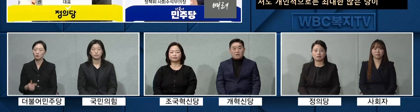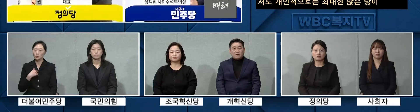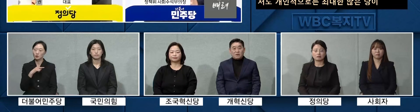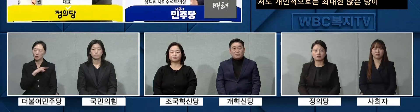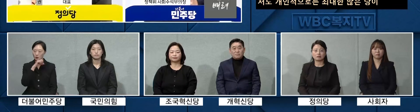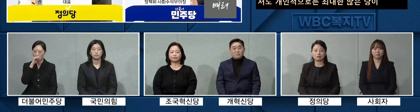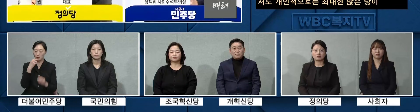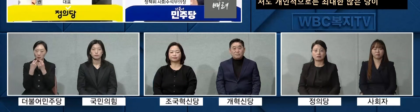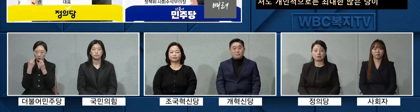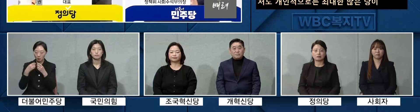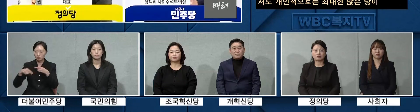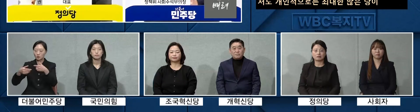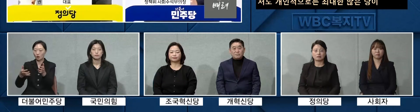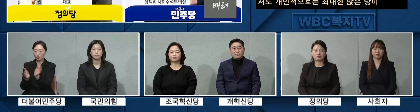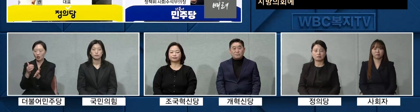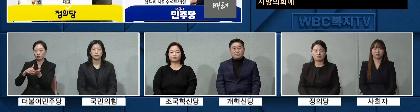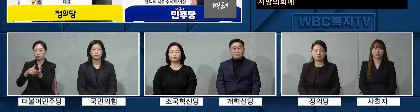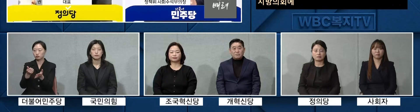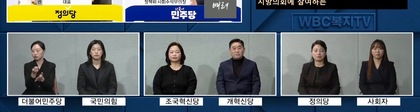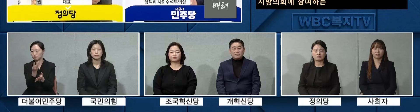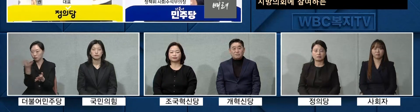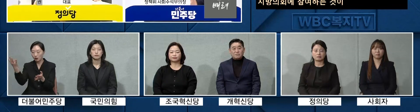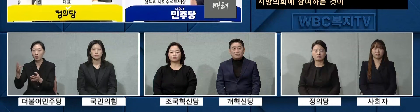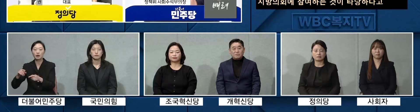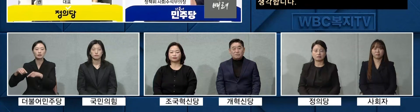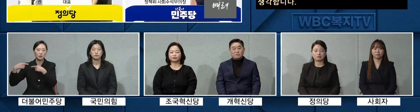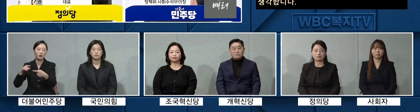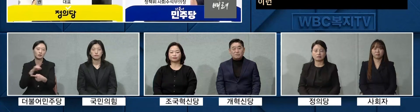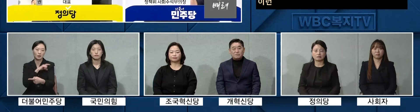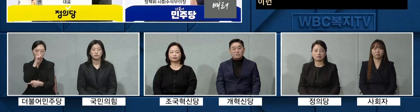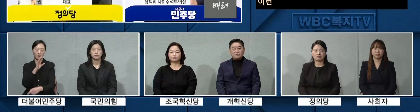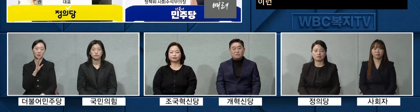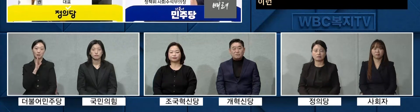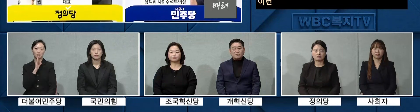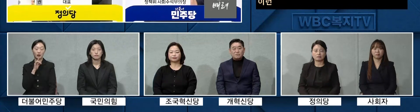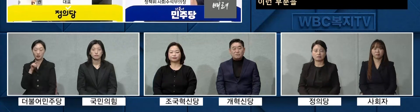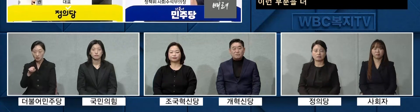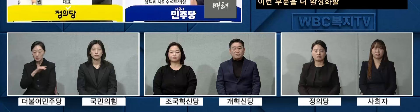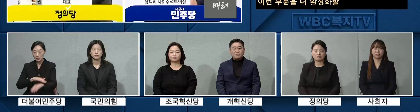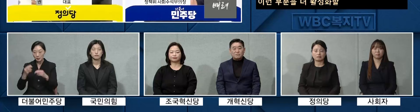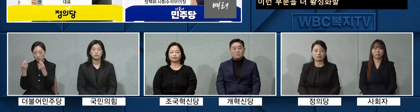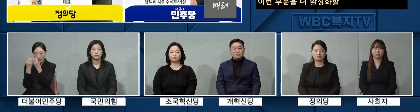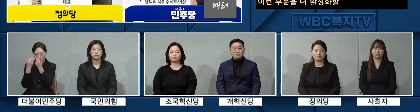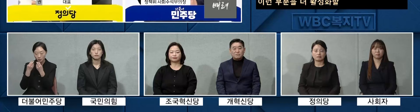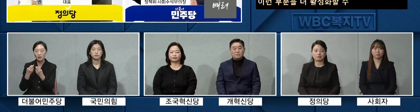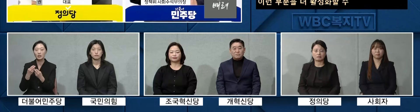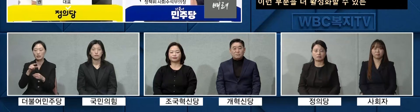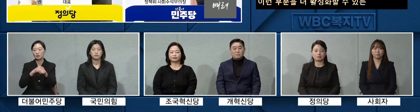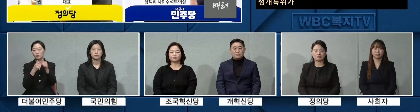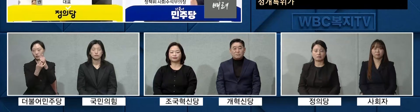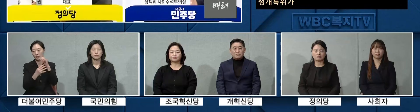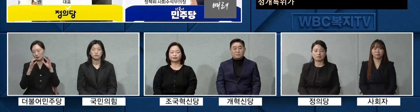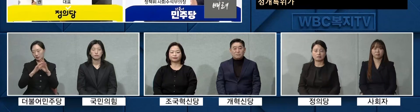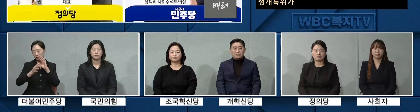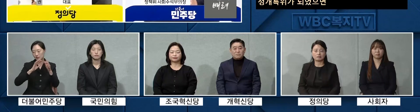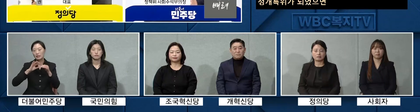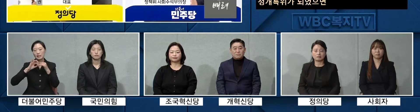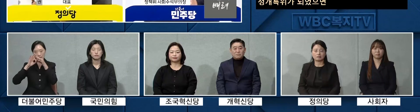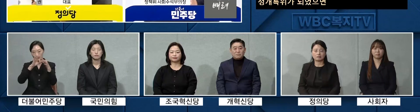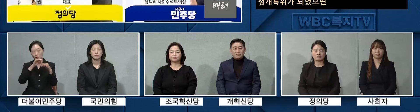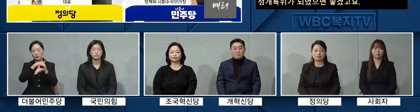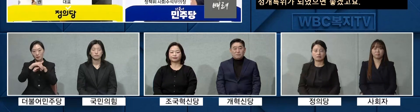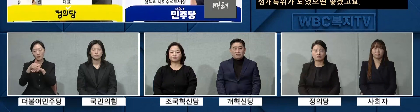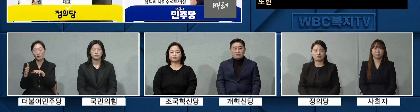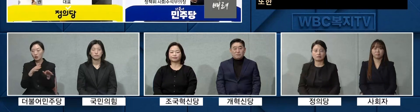참여하는 것이 타당하다고 생각합니다. 이런 부분을 더 활성화할 수 있는 정개특위가 되었으면 좋겠고요. 또한 지방의회 역할이